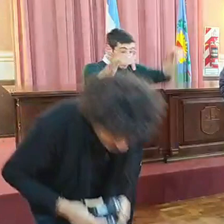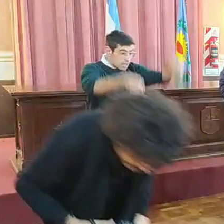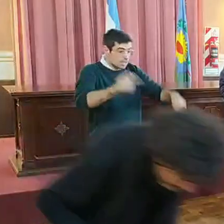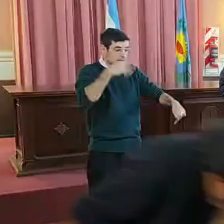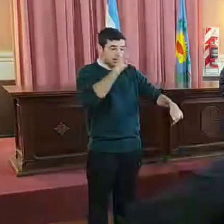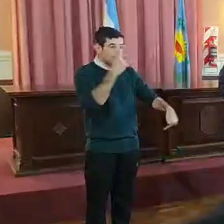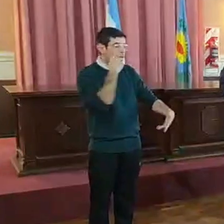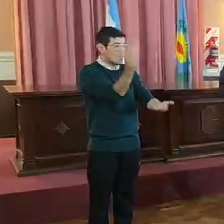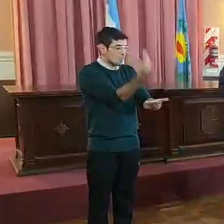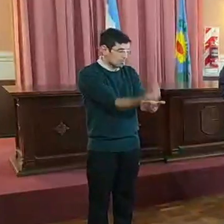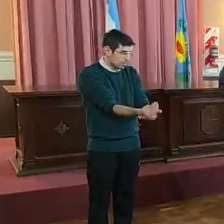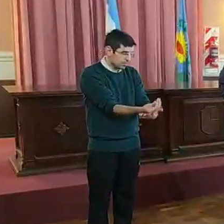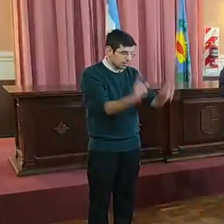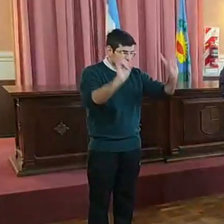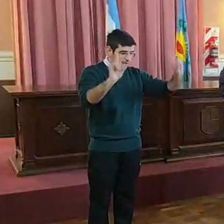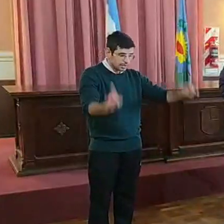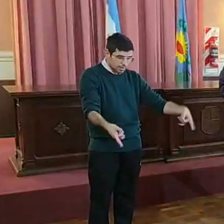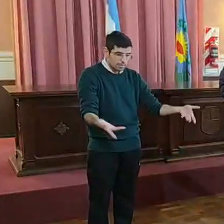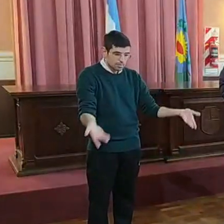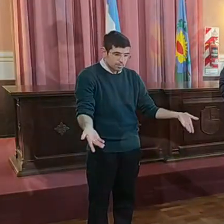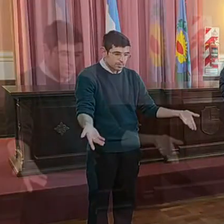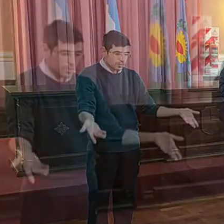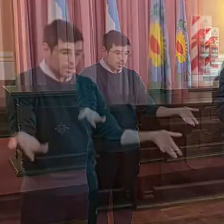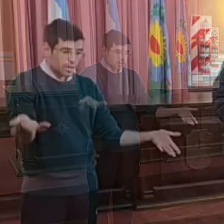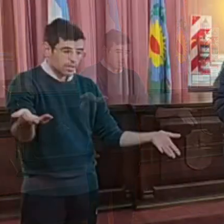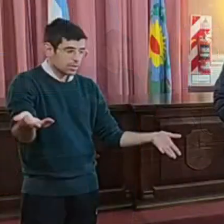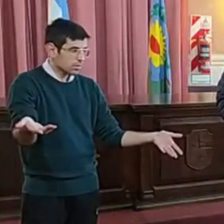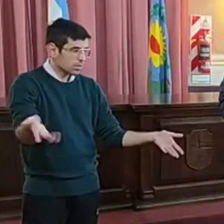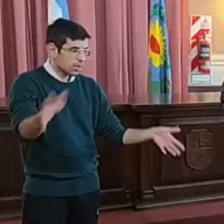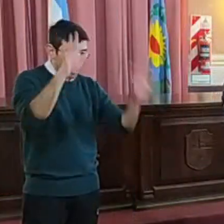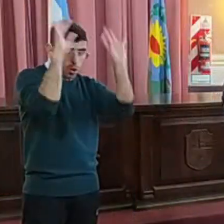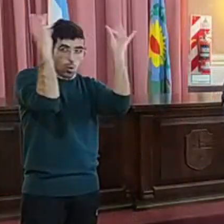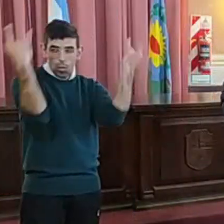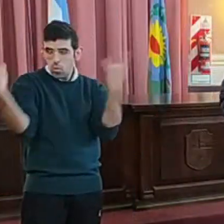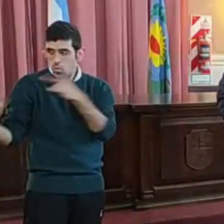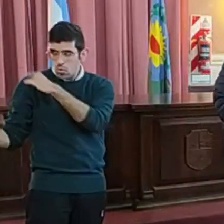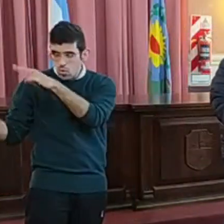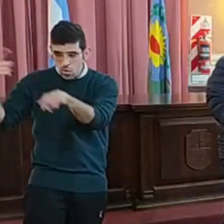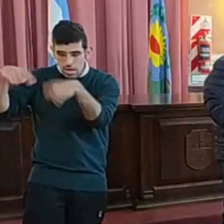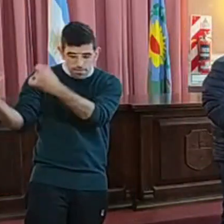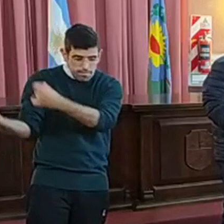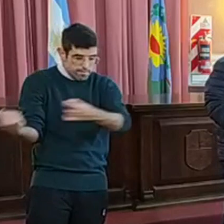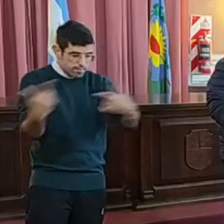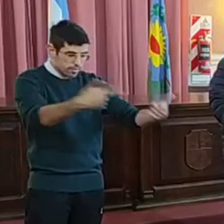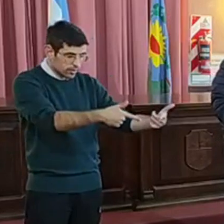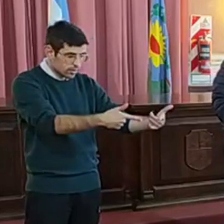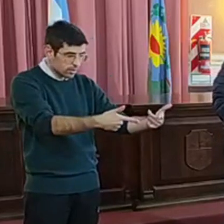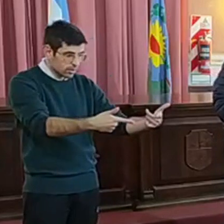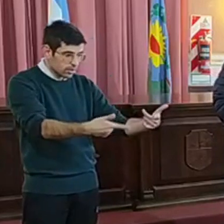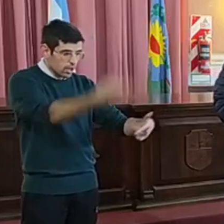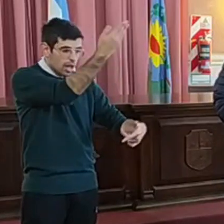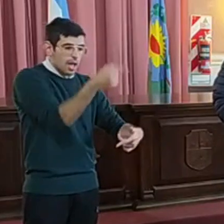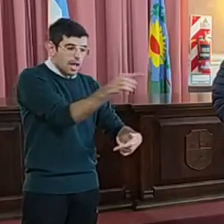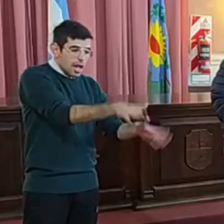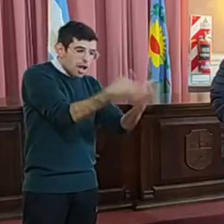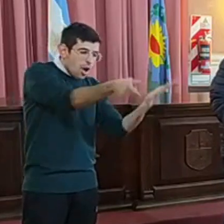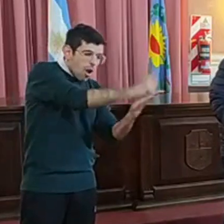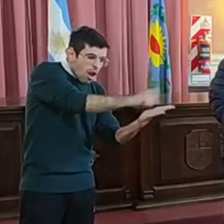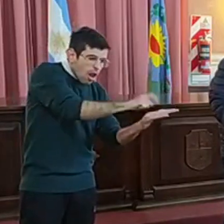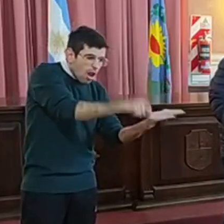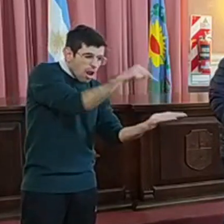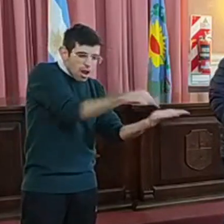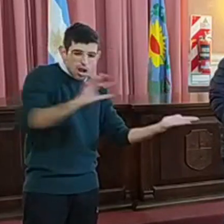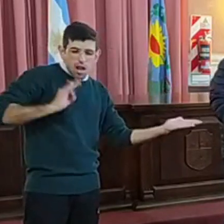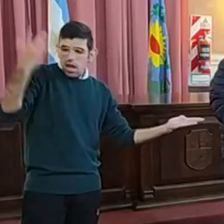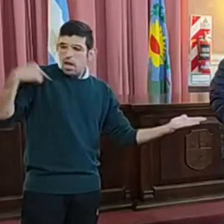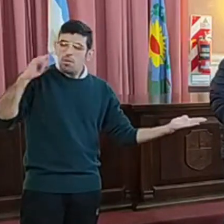que ha hecho grandes aportes a nuestro patrimonio cultural. Cuenta que un 25 de junio de 1907 nuestro pueblo se